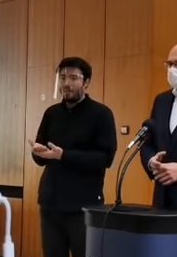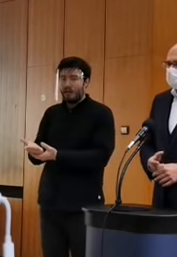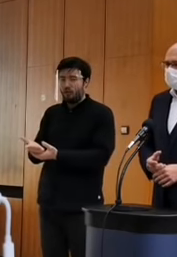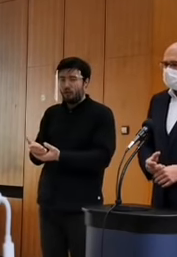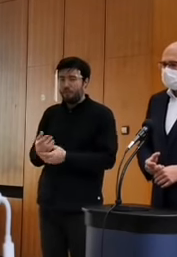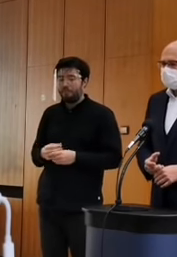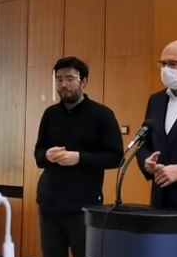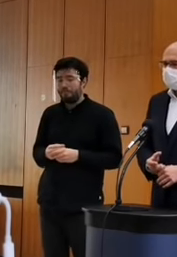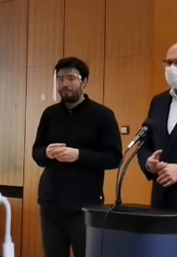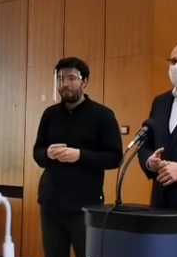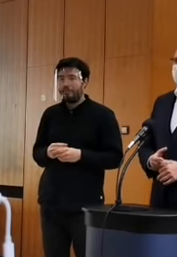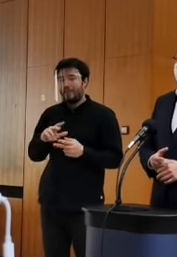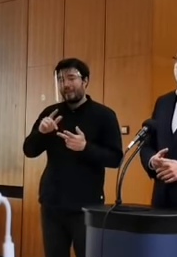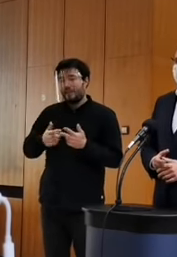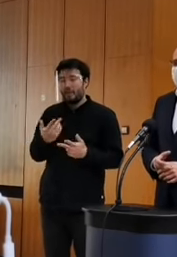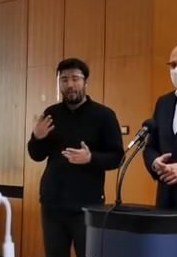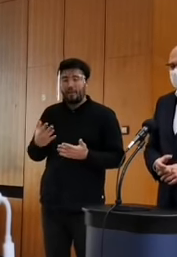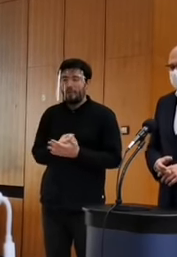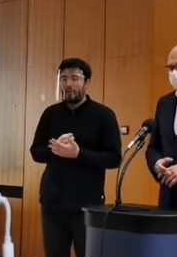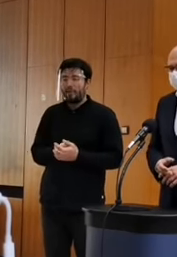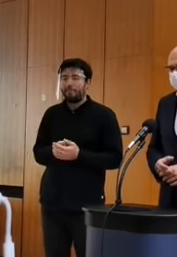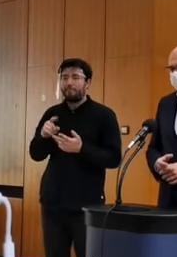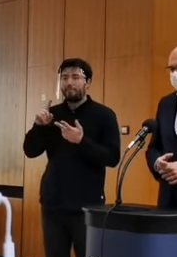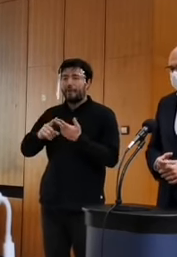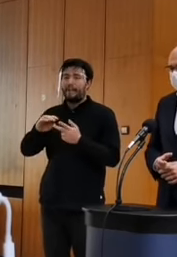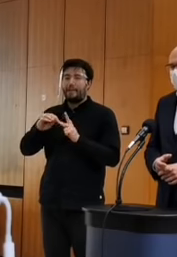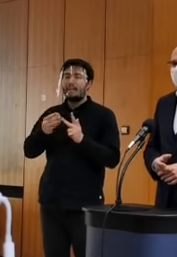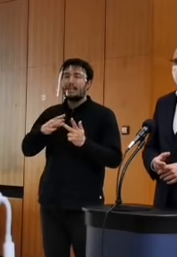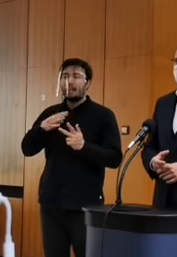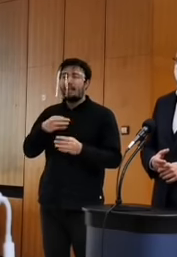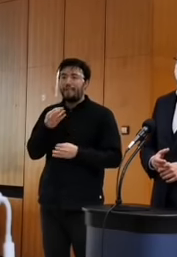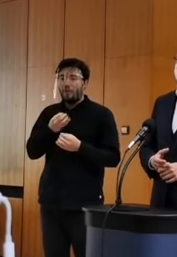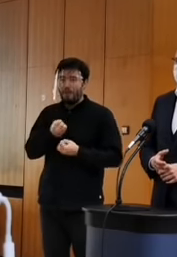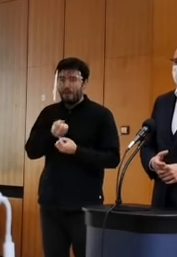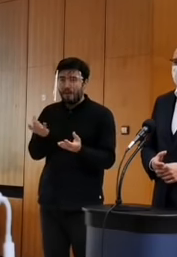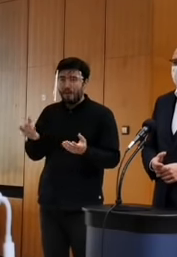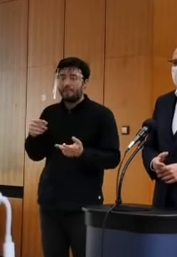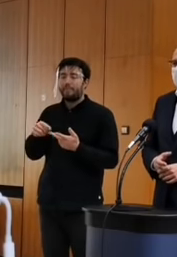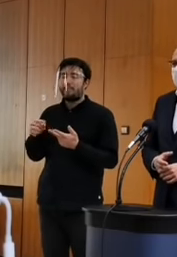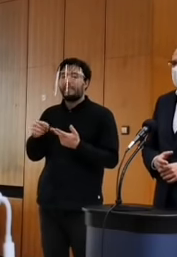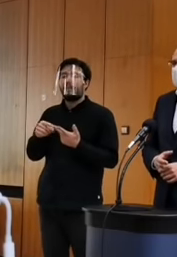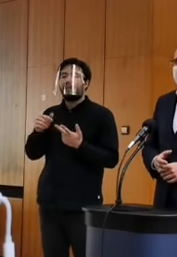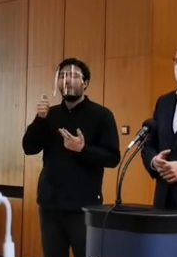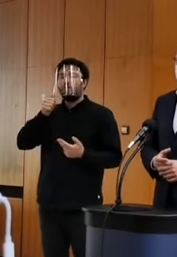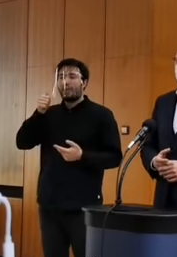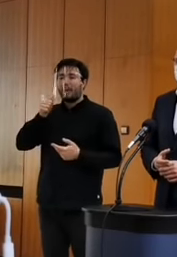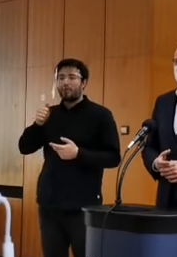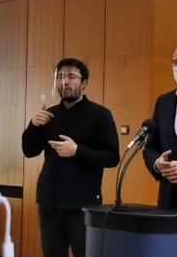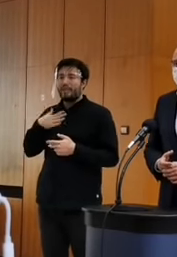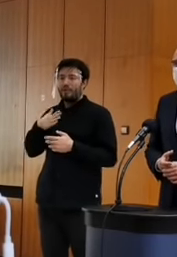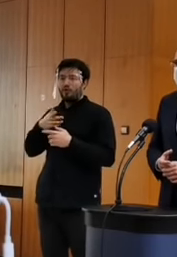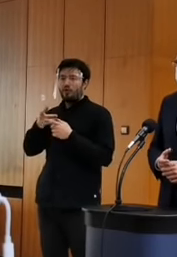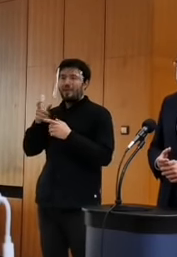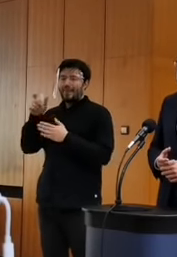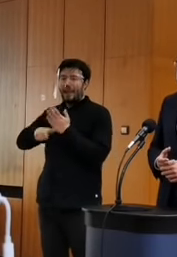Ako tretiu vec, o ktorej by som chcel informovať, je naše včerajšie zasadanie Republikovej